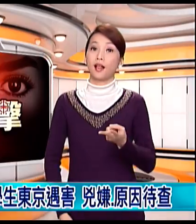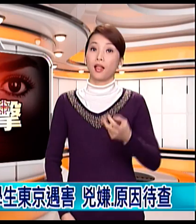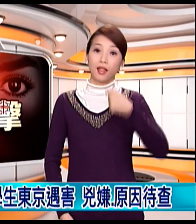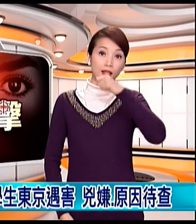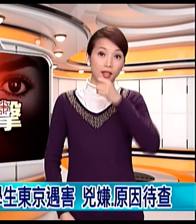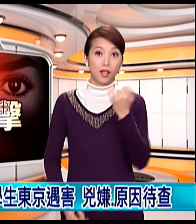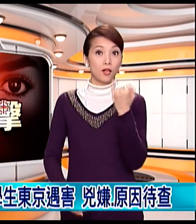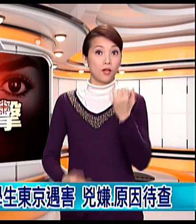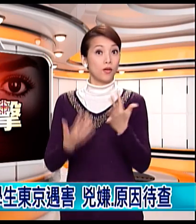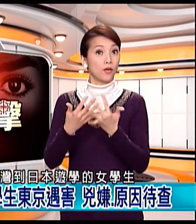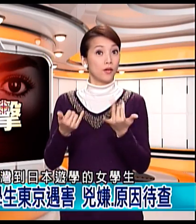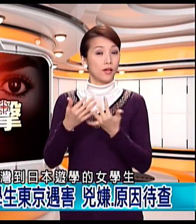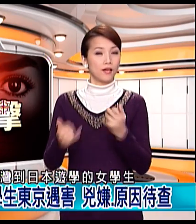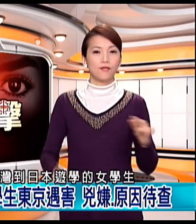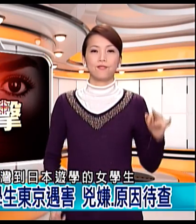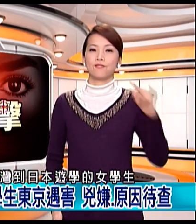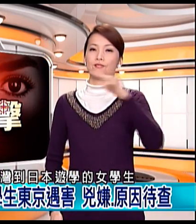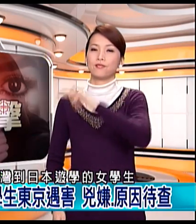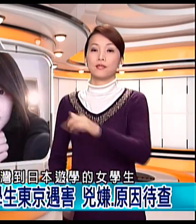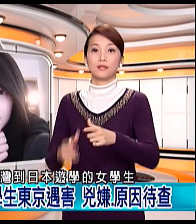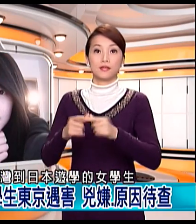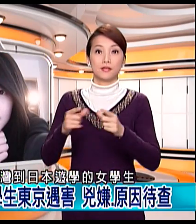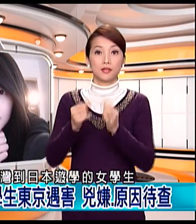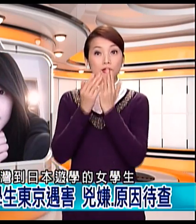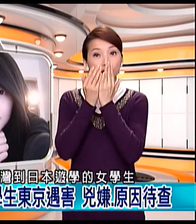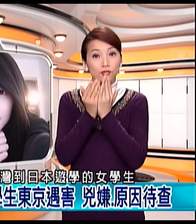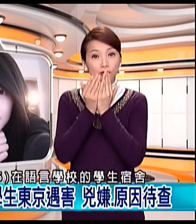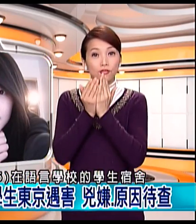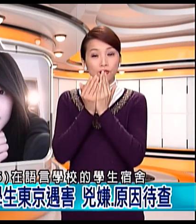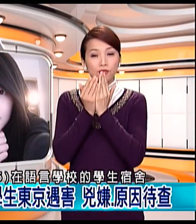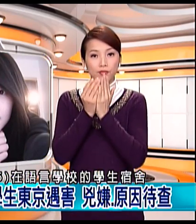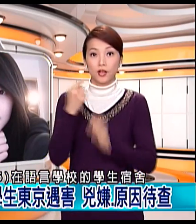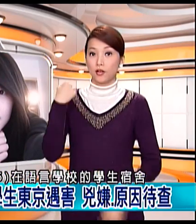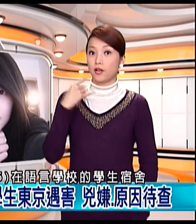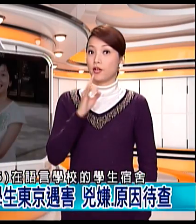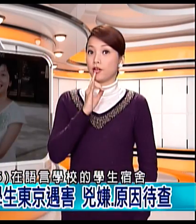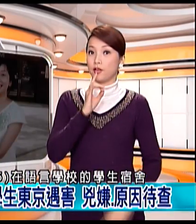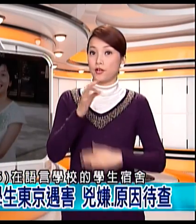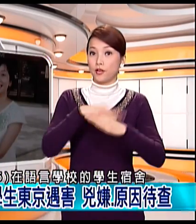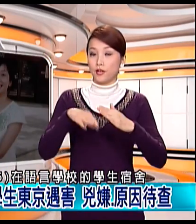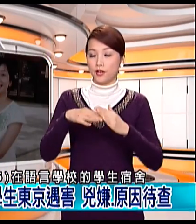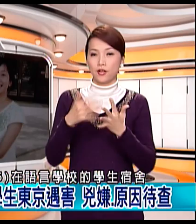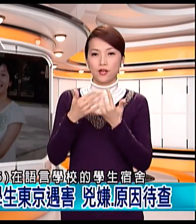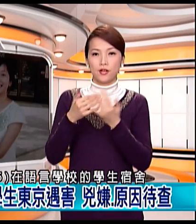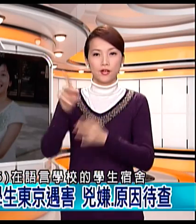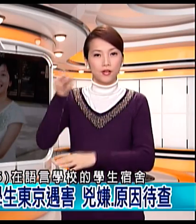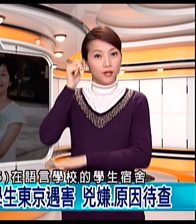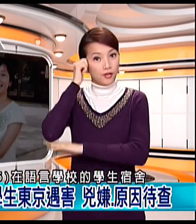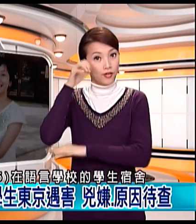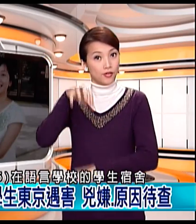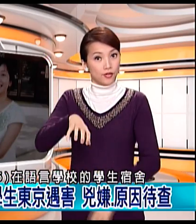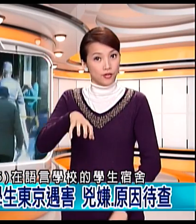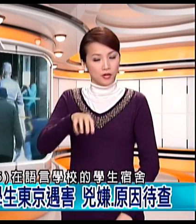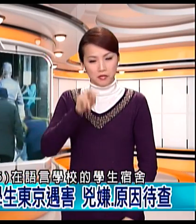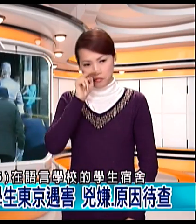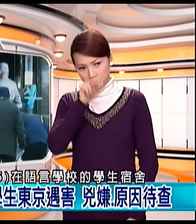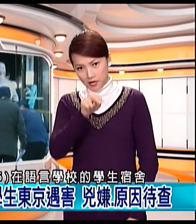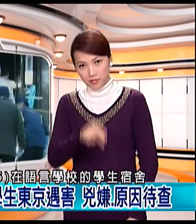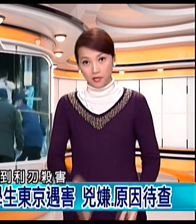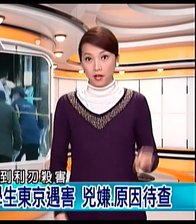有2位台湾到日本游学的女学生，昨天在语言学校的学生宿舍被发现